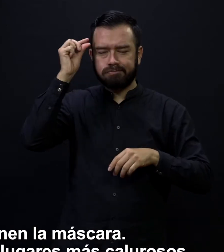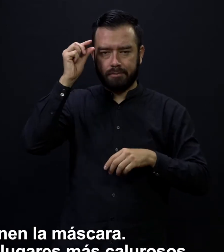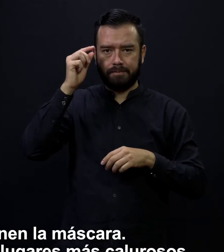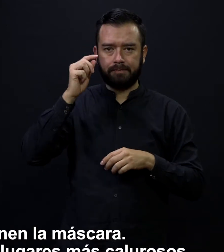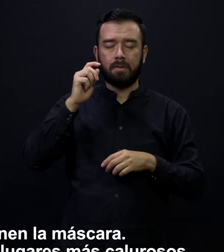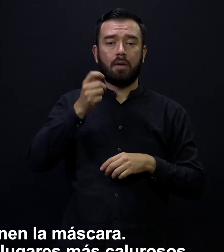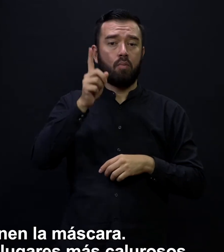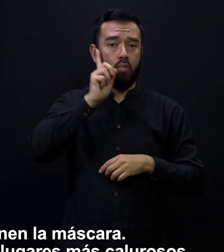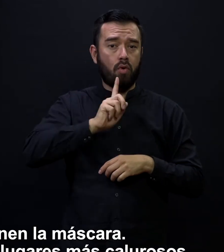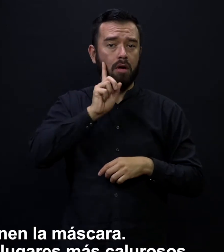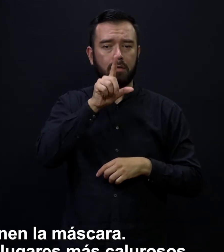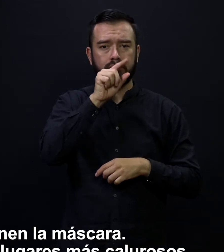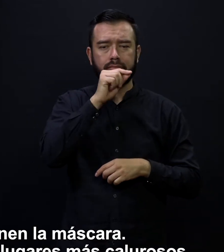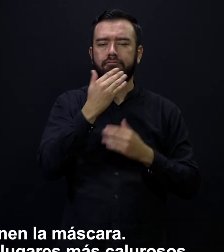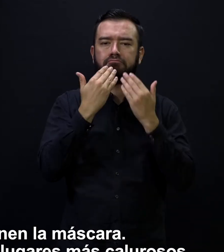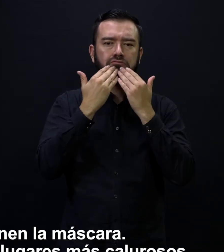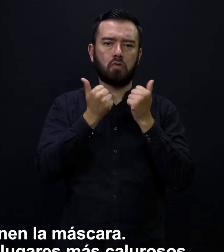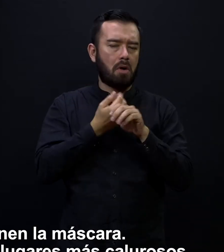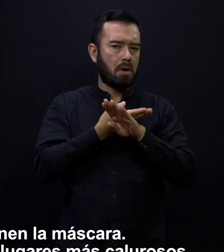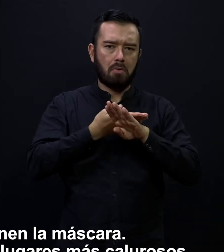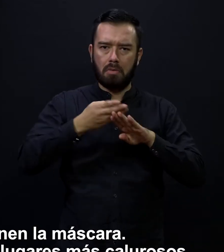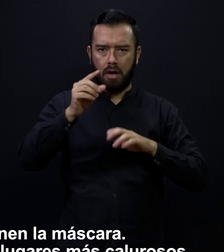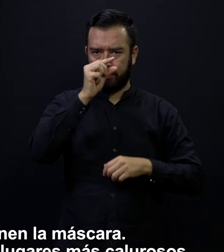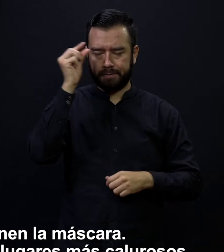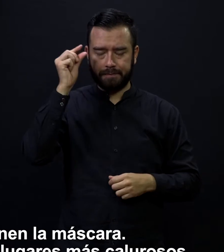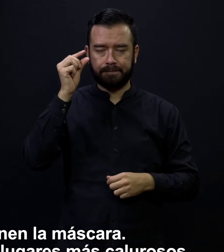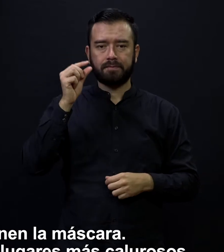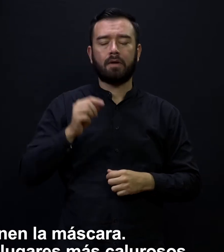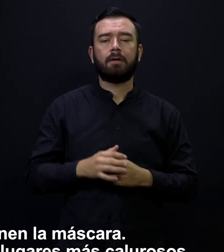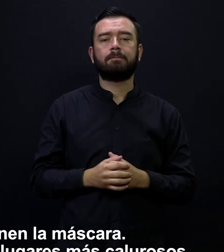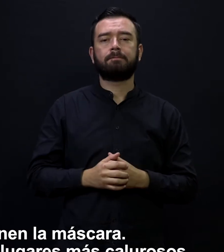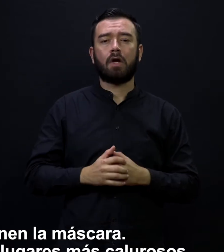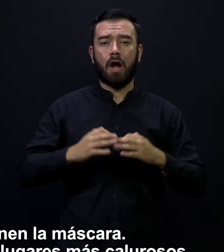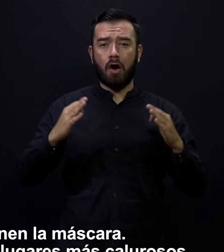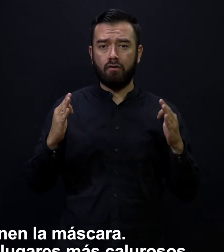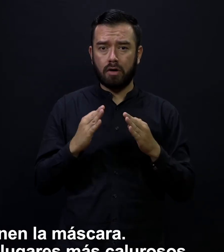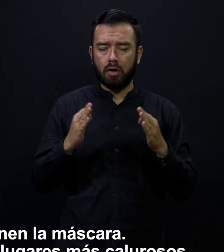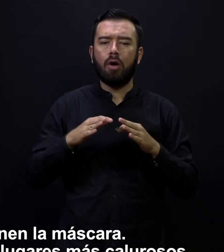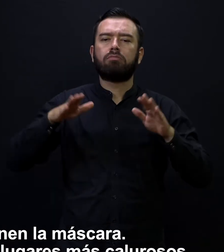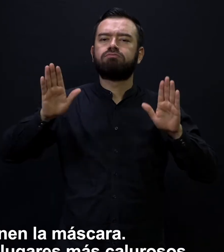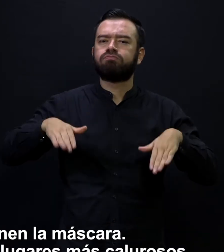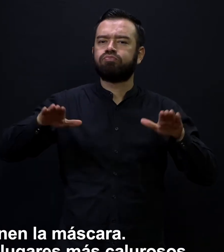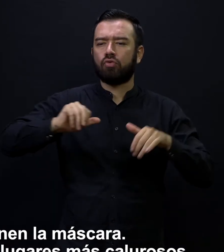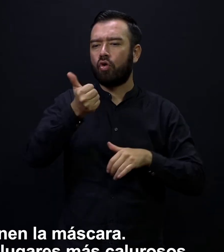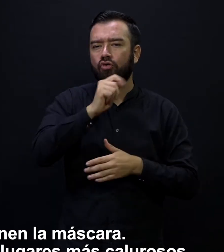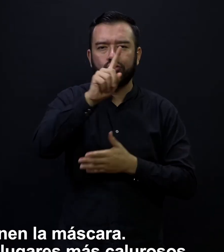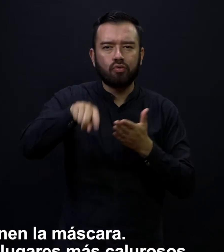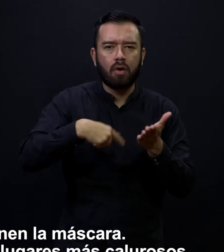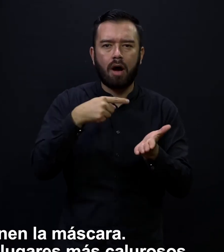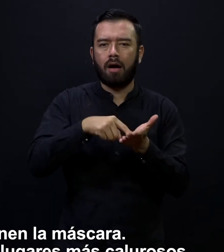máscara. Cuando hace frío, vuelan a lugares más calurosos.